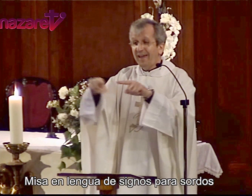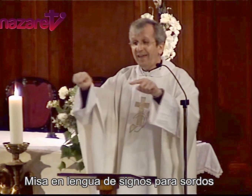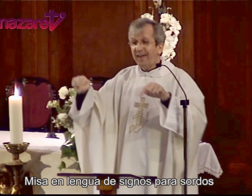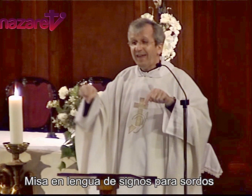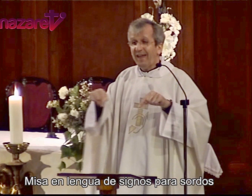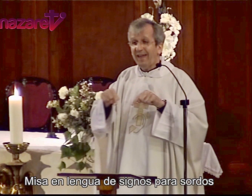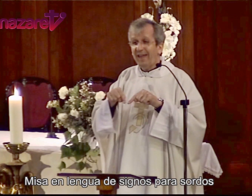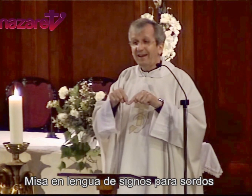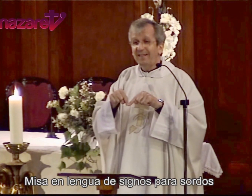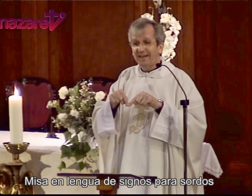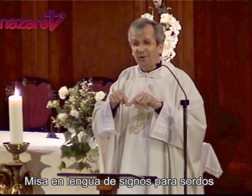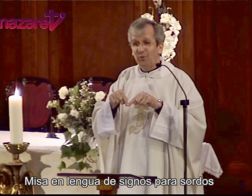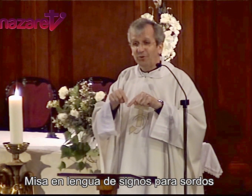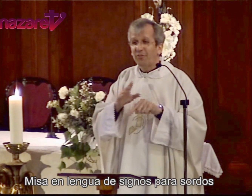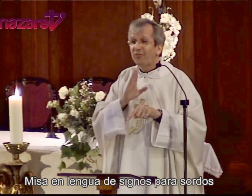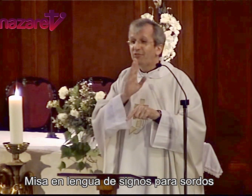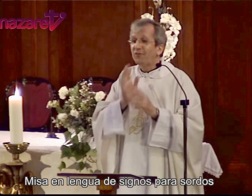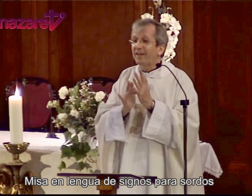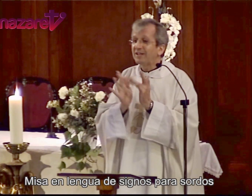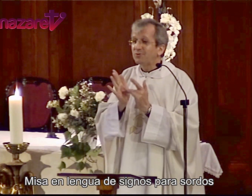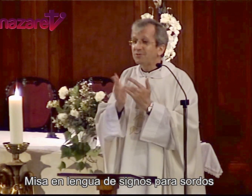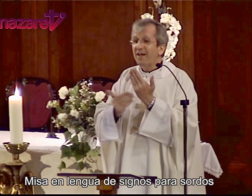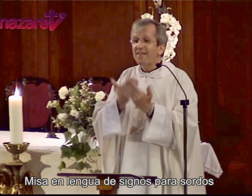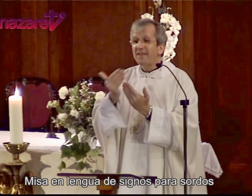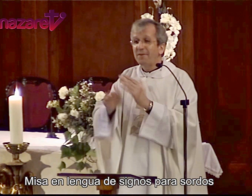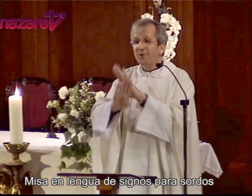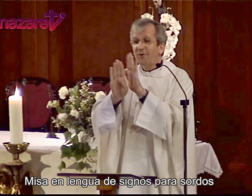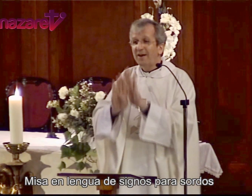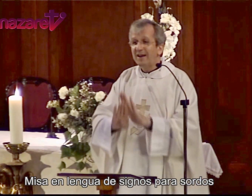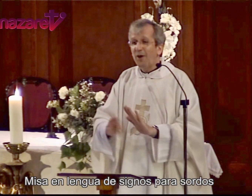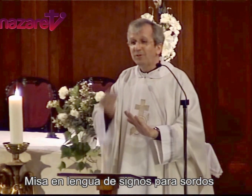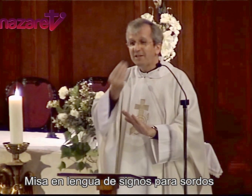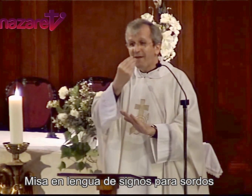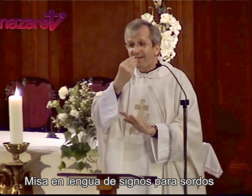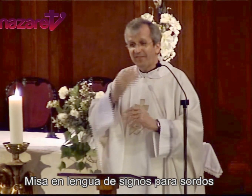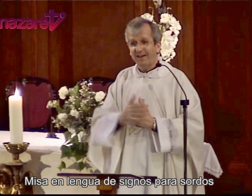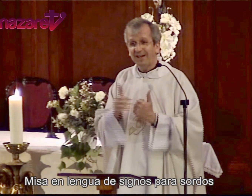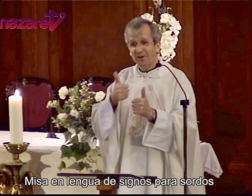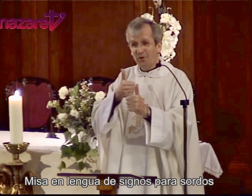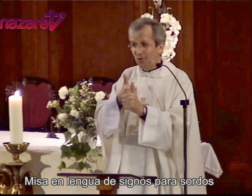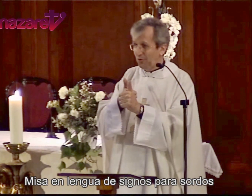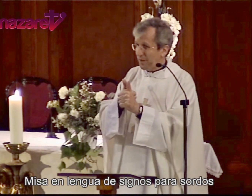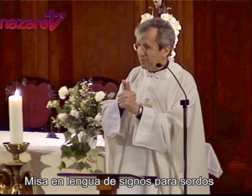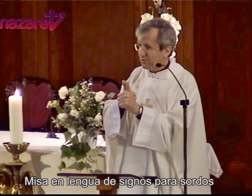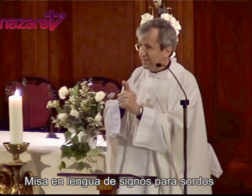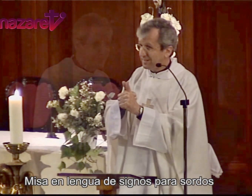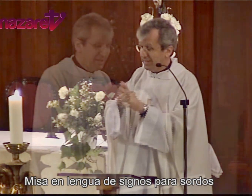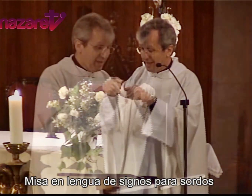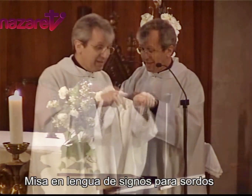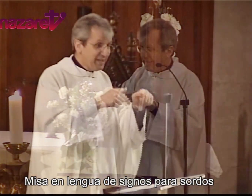el Cenáculo Donde Jesús celebró la última cena Con los apóstoles Y